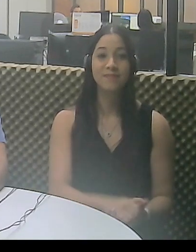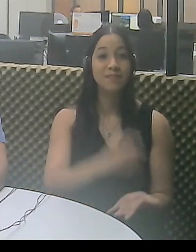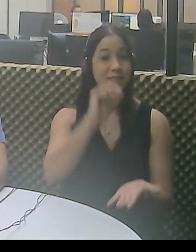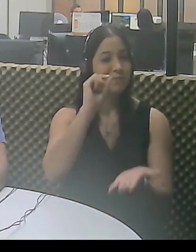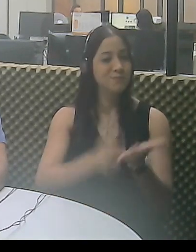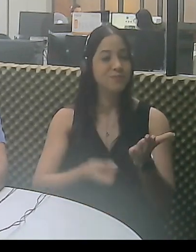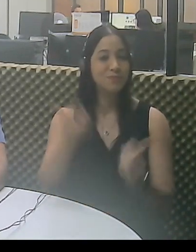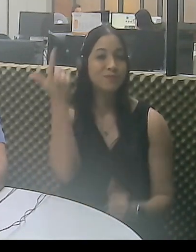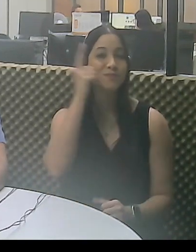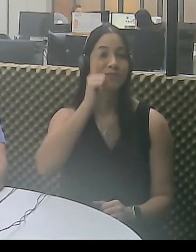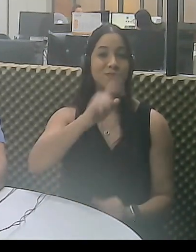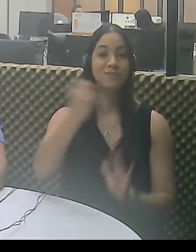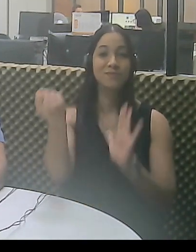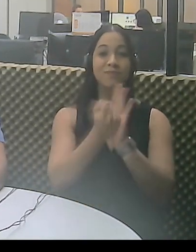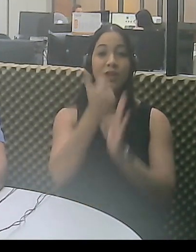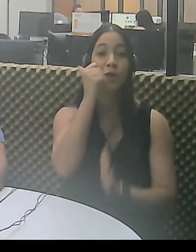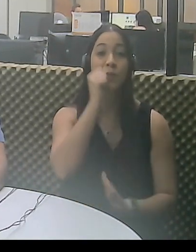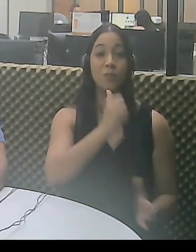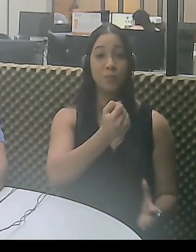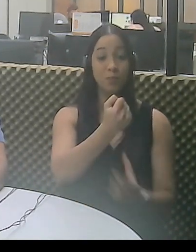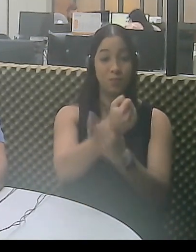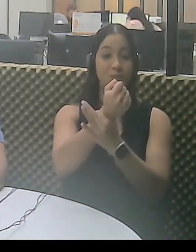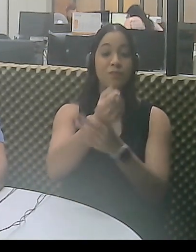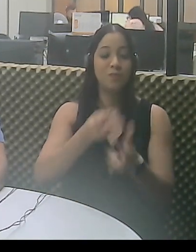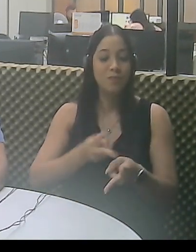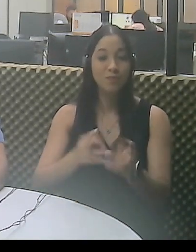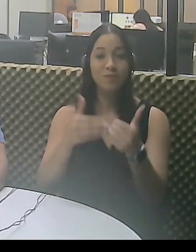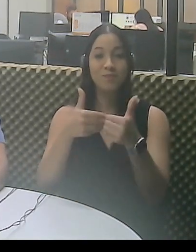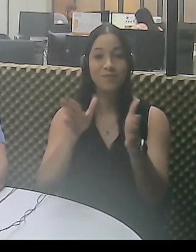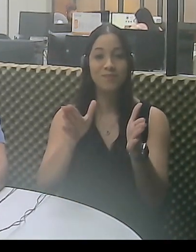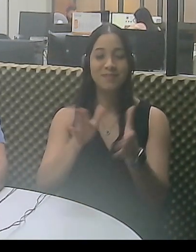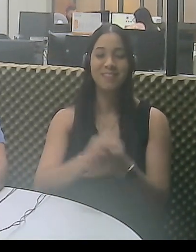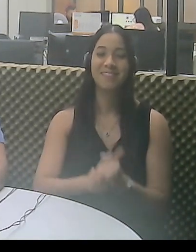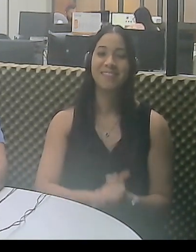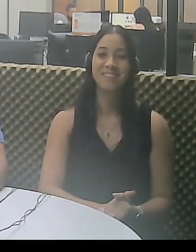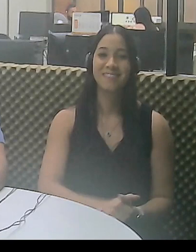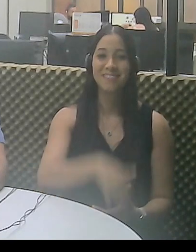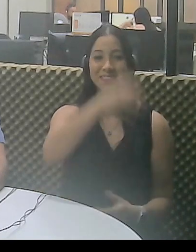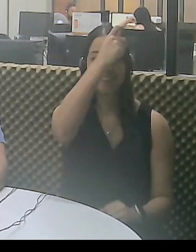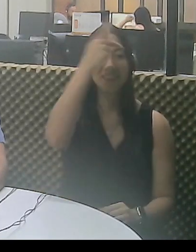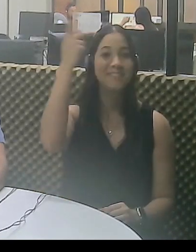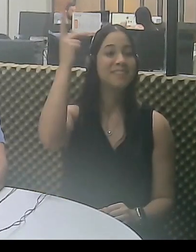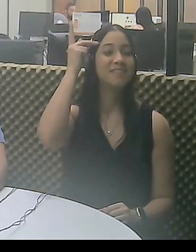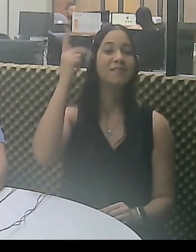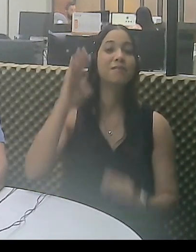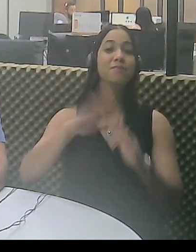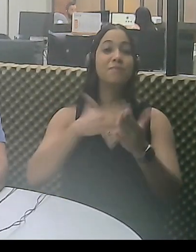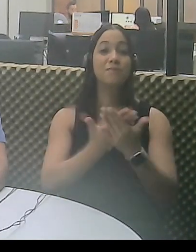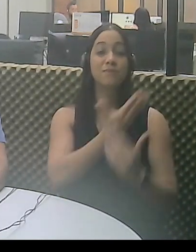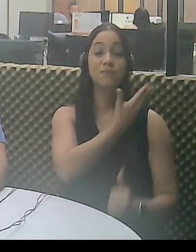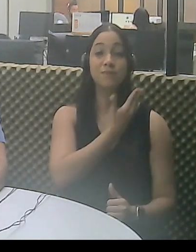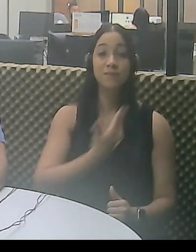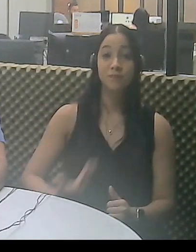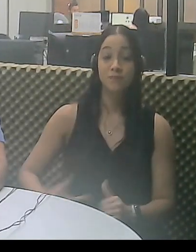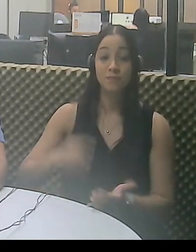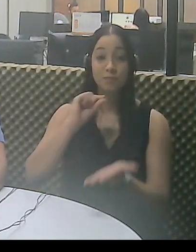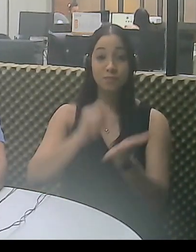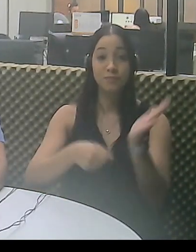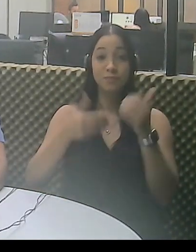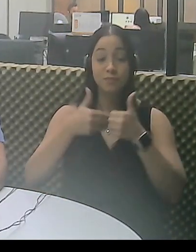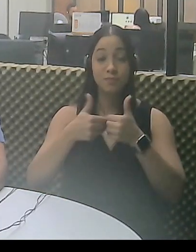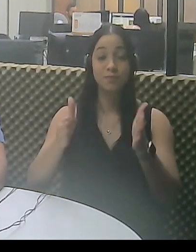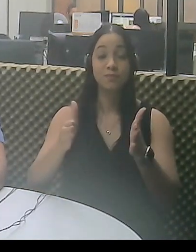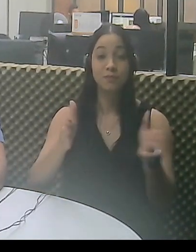Inscrições para obtenção do selo Mulheres Protegidas continuam abertas. A Prefeitura, por meio da Escola de Governo, está com inscrições